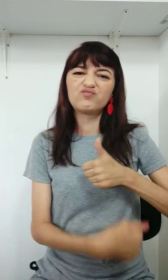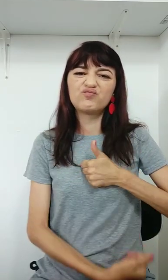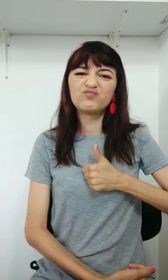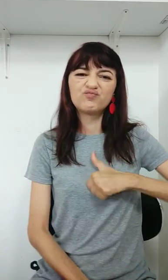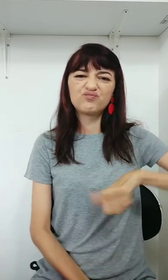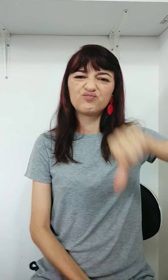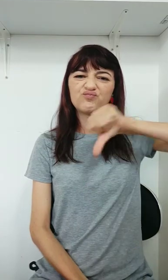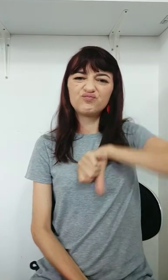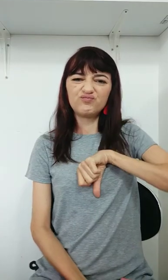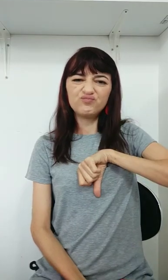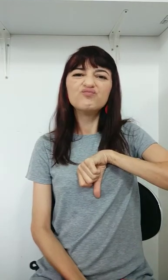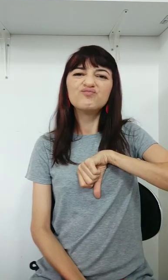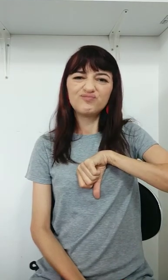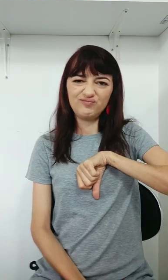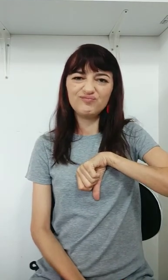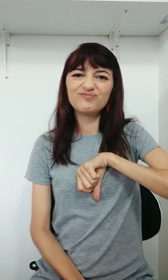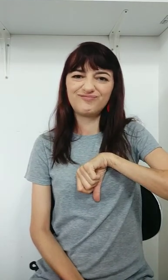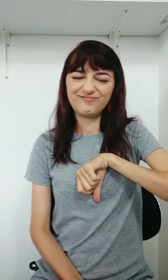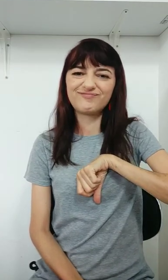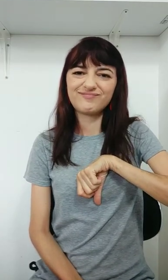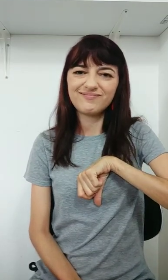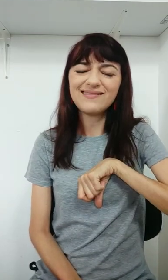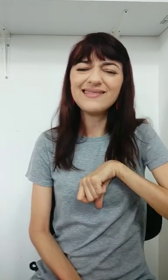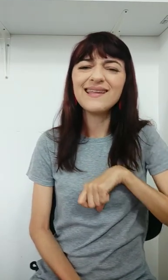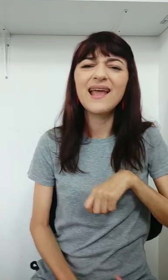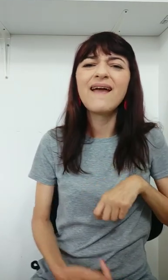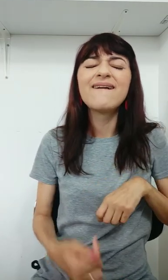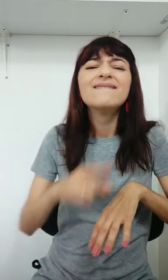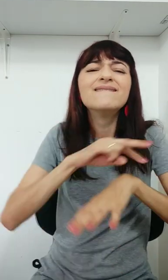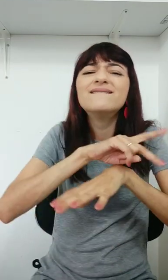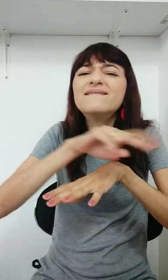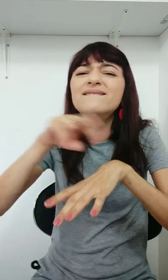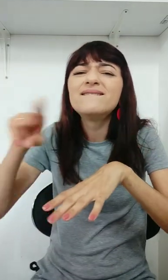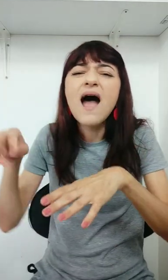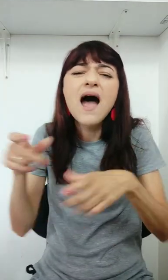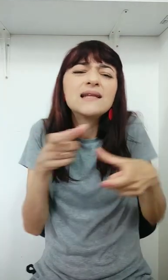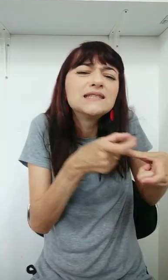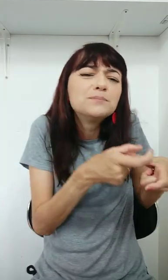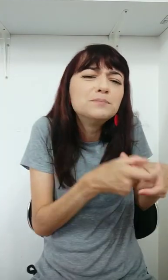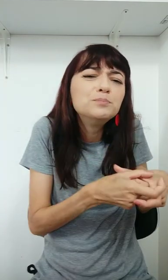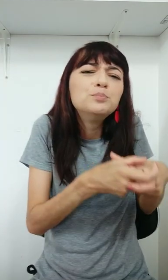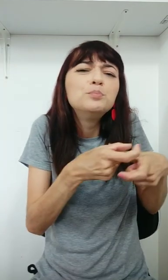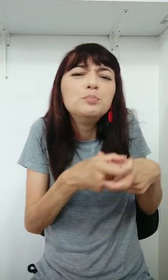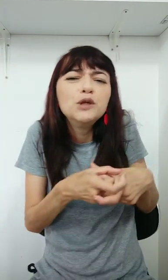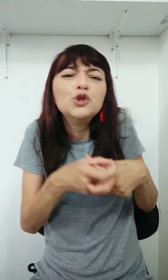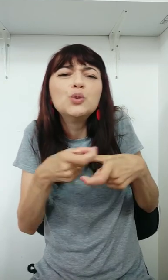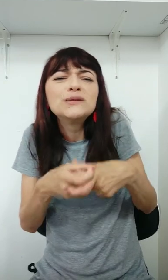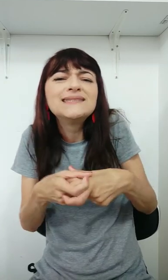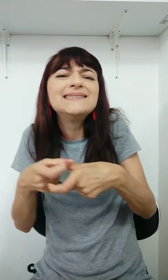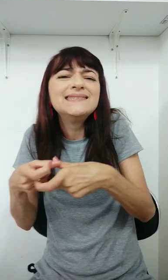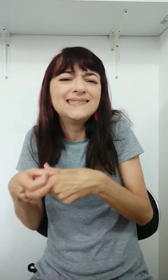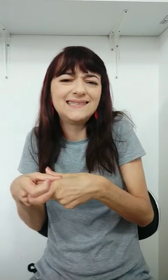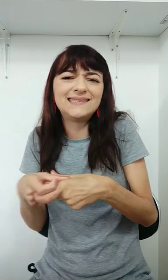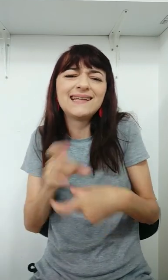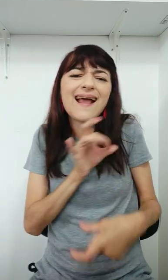é como se essa identidade estivesse enfraquecida. Então a gente pode identificar diversos